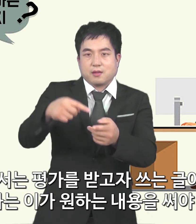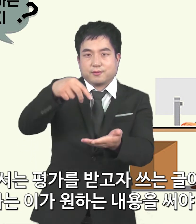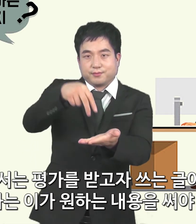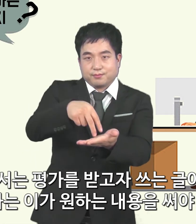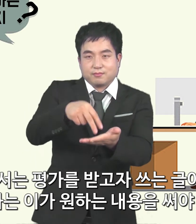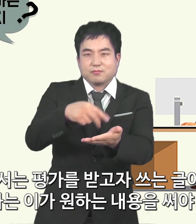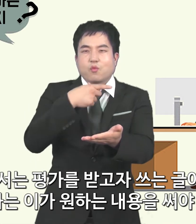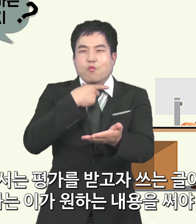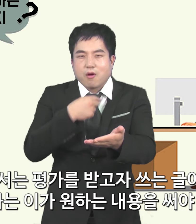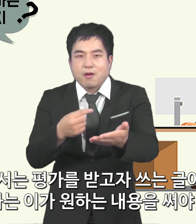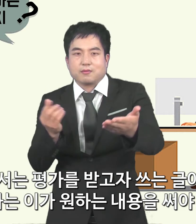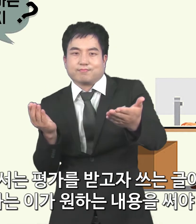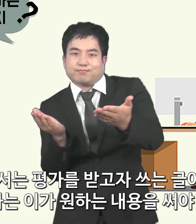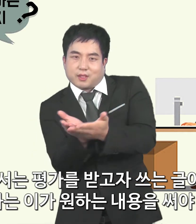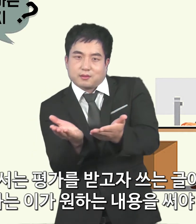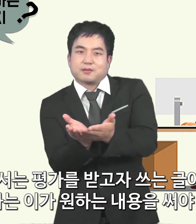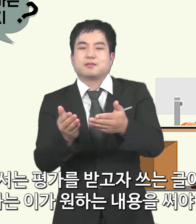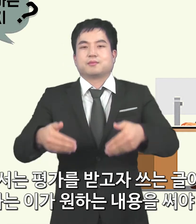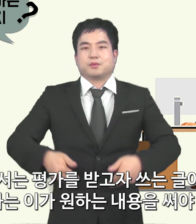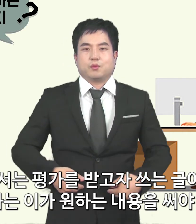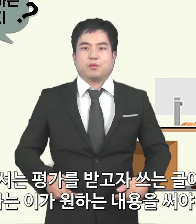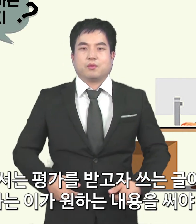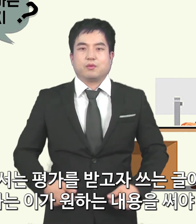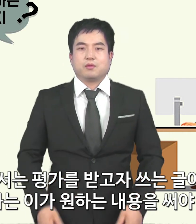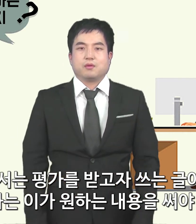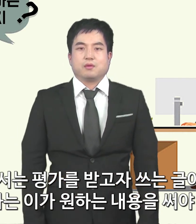평가하는 이가 원하는 내용을 써야 합니다.